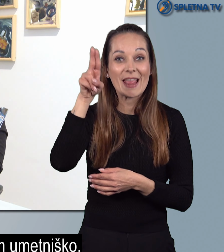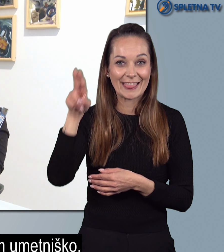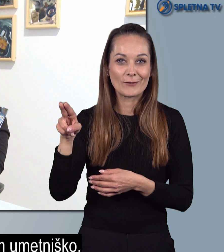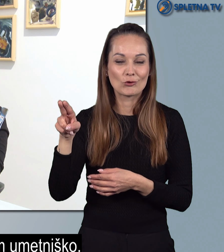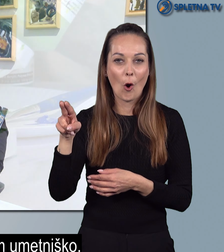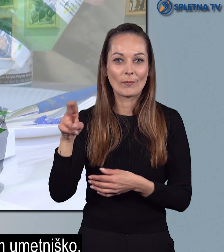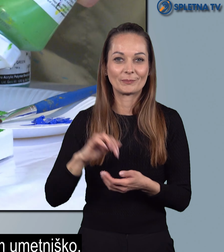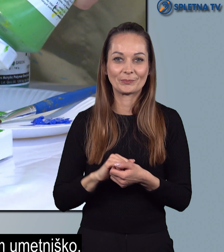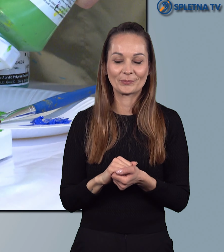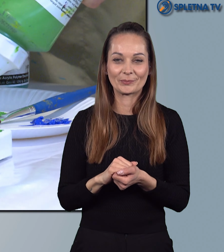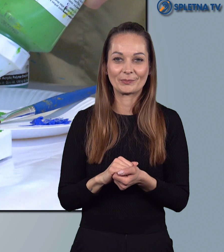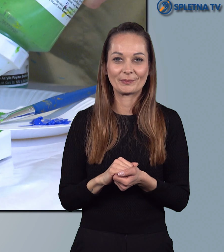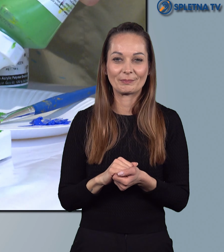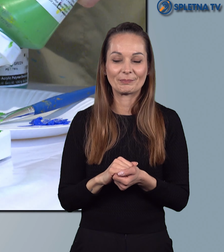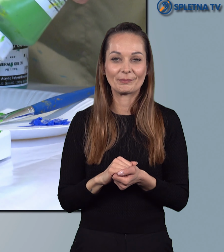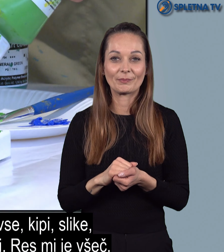umetniško.